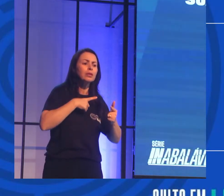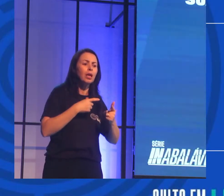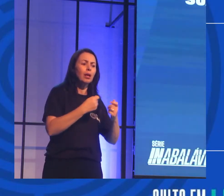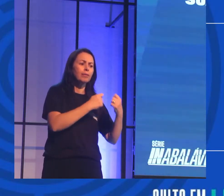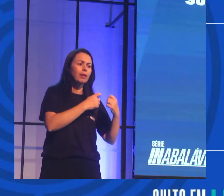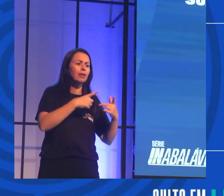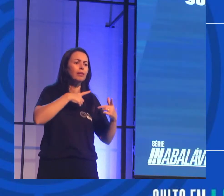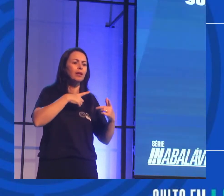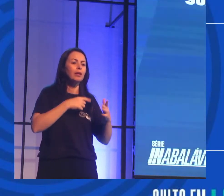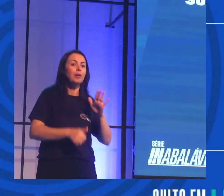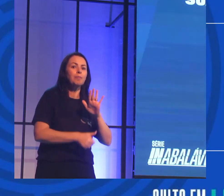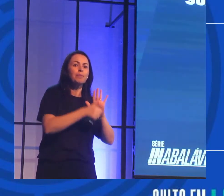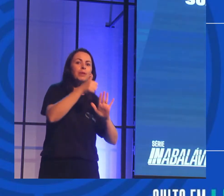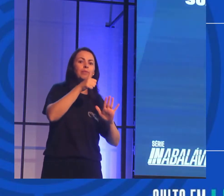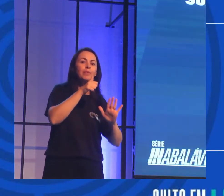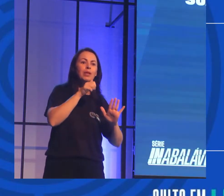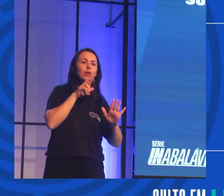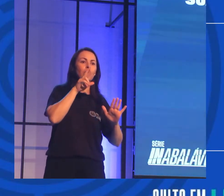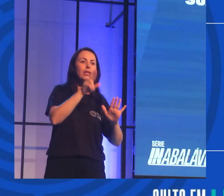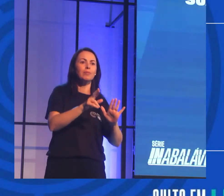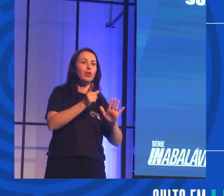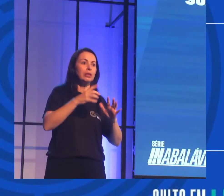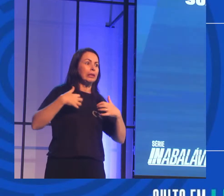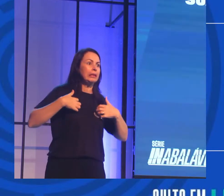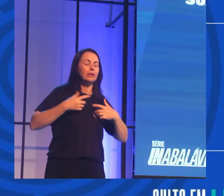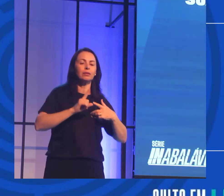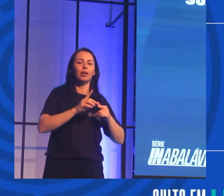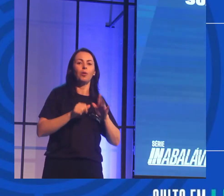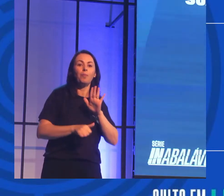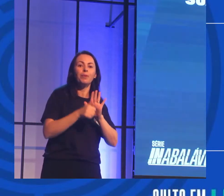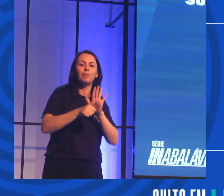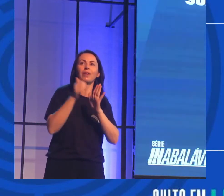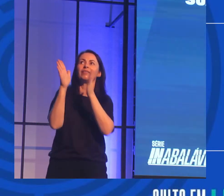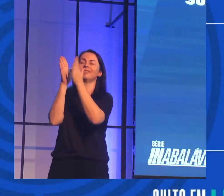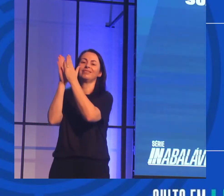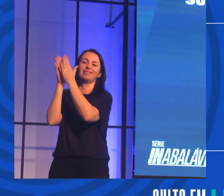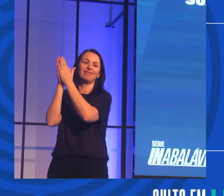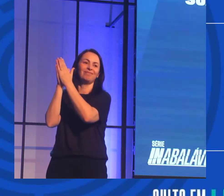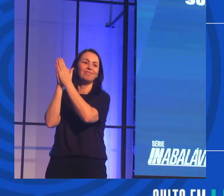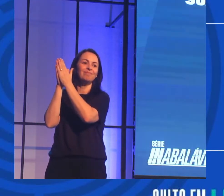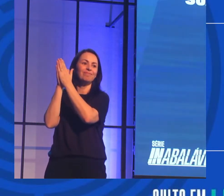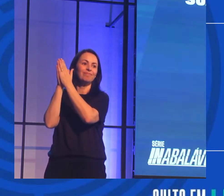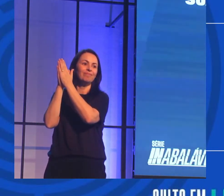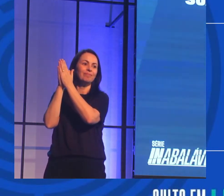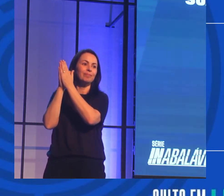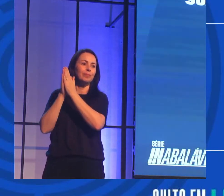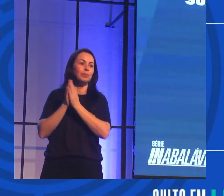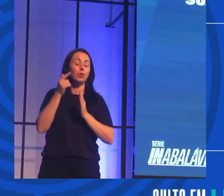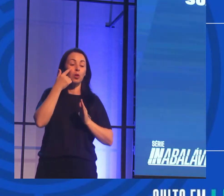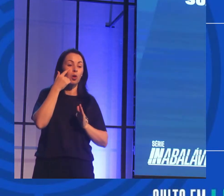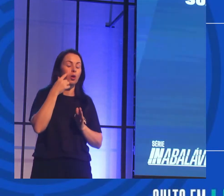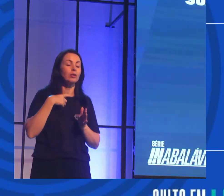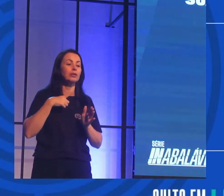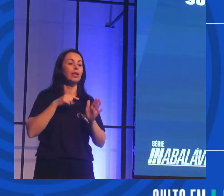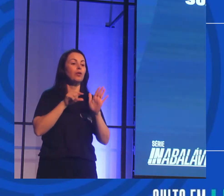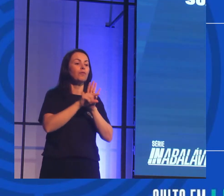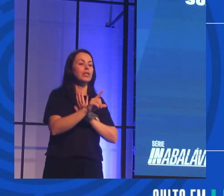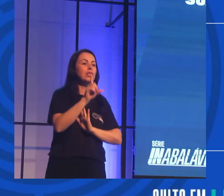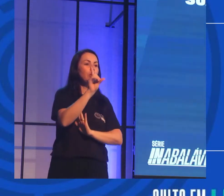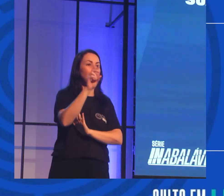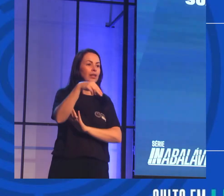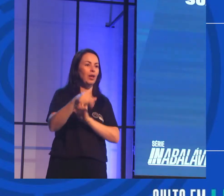atacados, primeira resposta, não entrar em pânico, mas a oração. Qual é o versículo chave do livro de